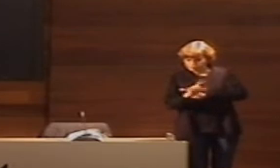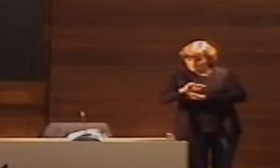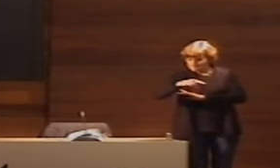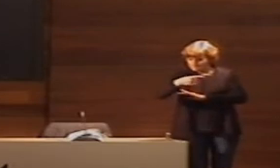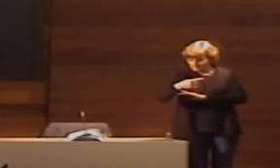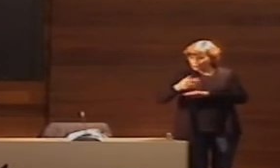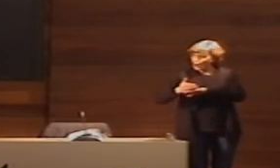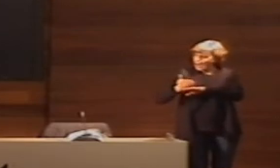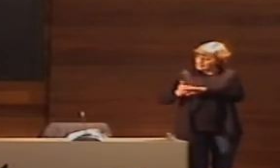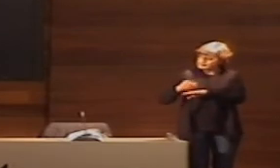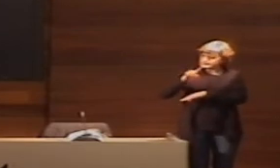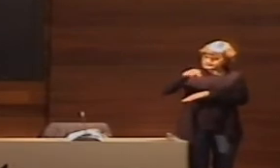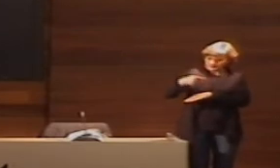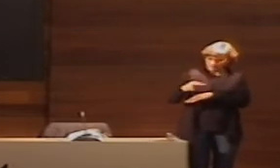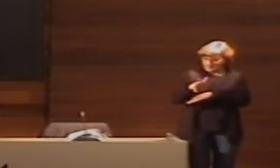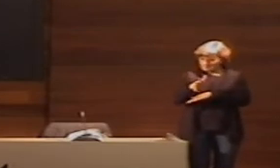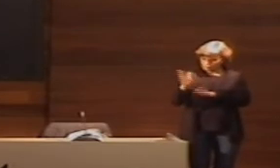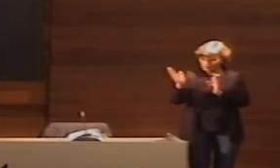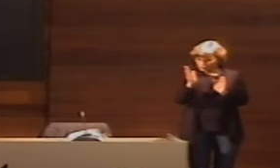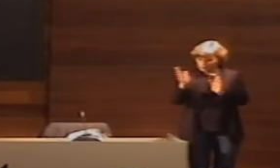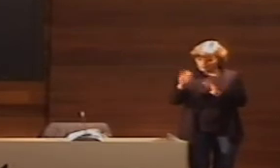97, incluso antes, no sé, por ahí.